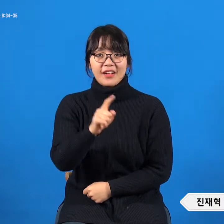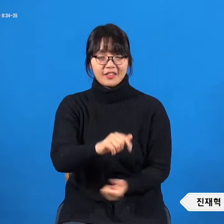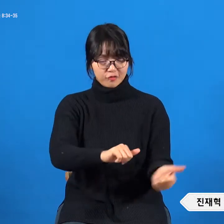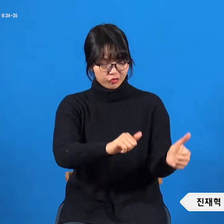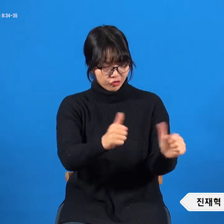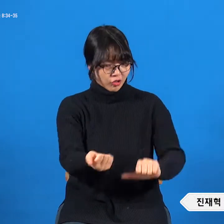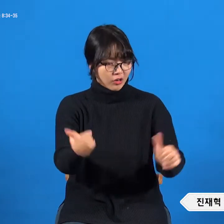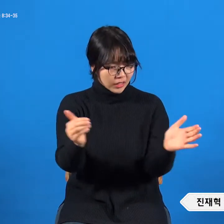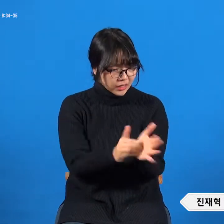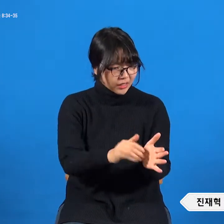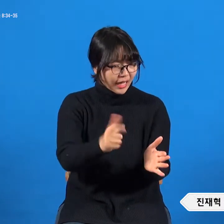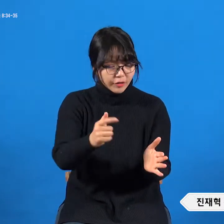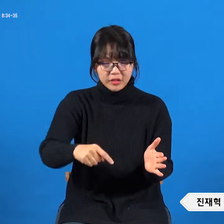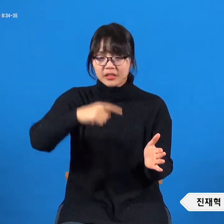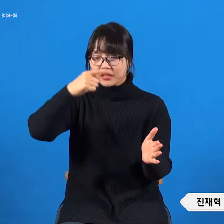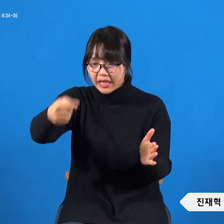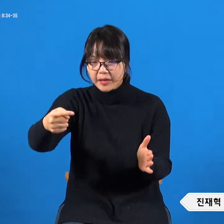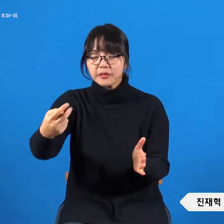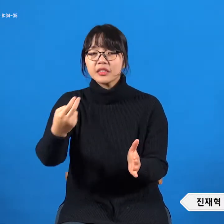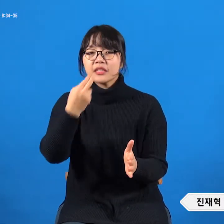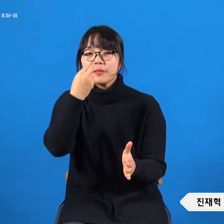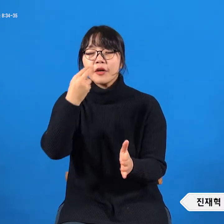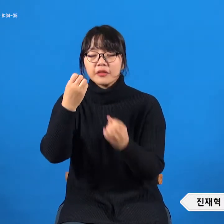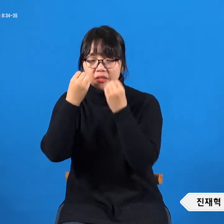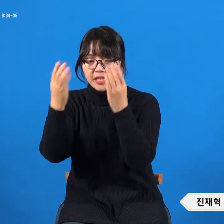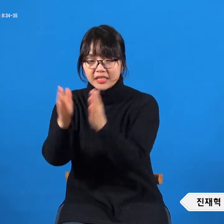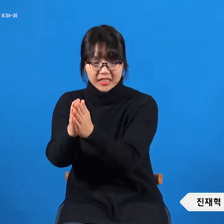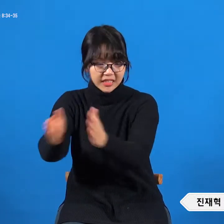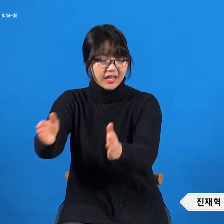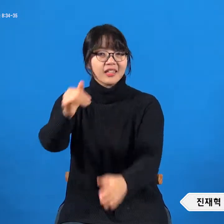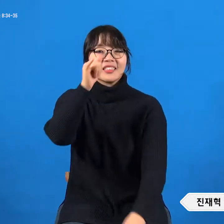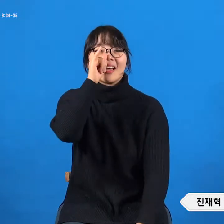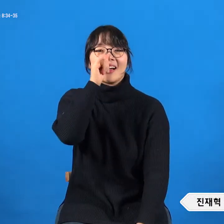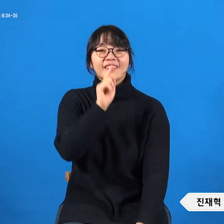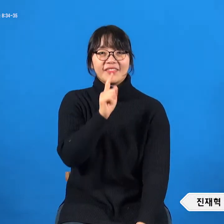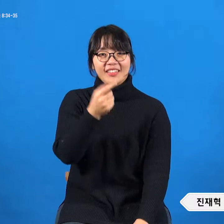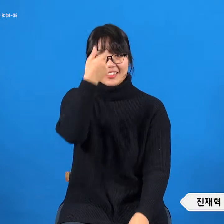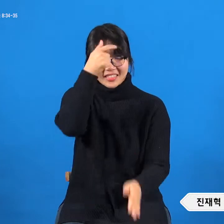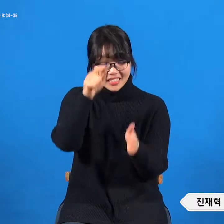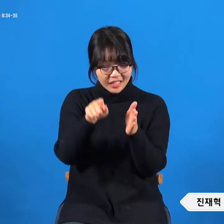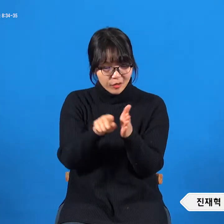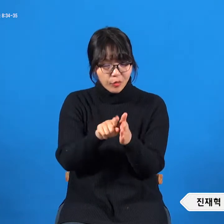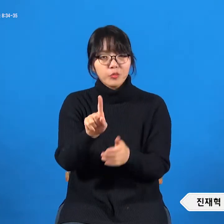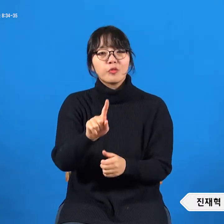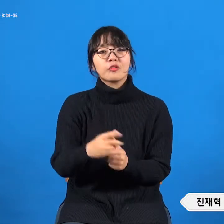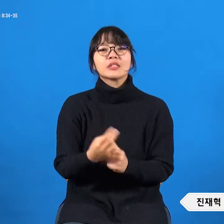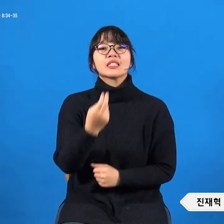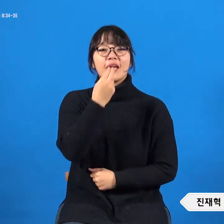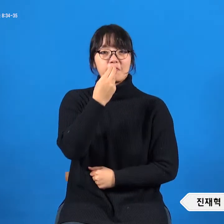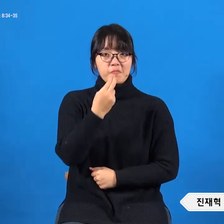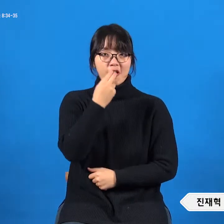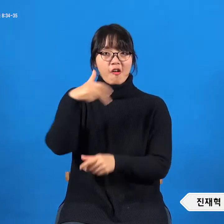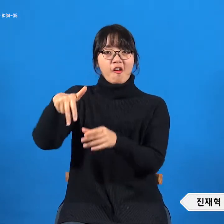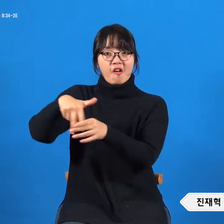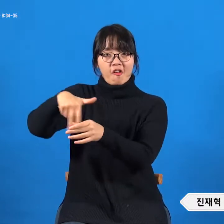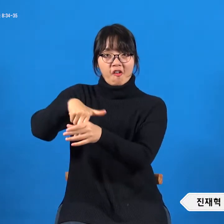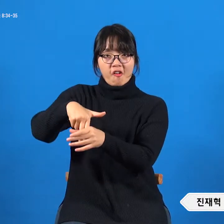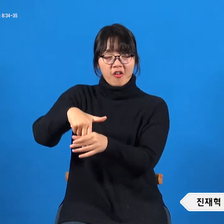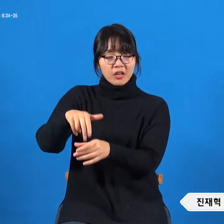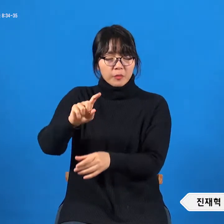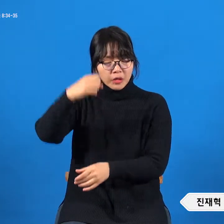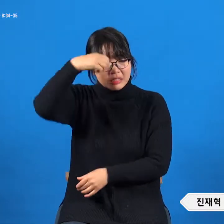시작이라고 말씀합니다. 기독교는 생명의 종교입니다. 그러나 그 생명은 죽음을 통하여